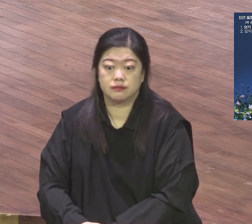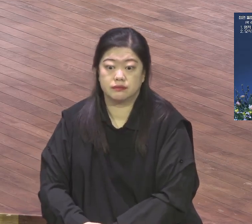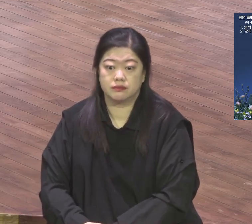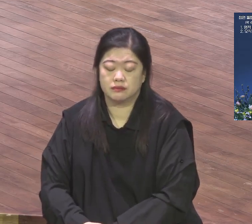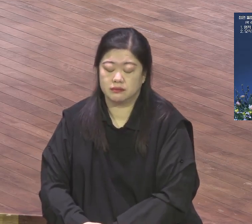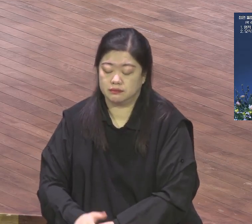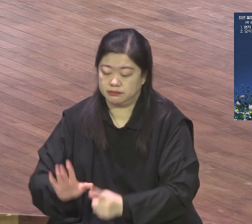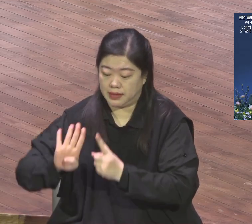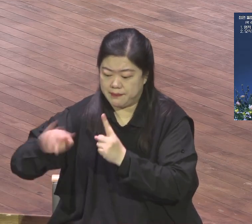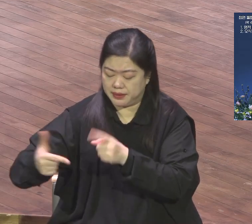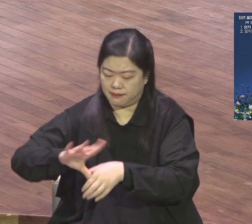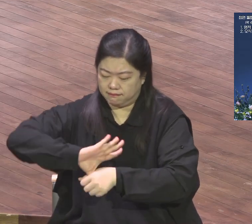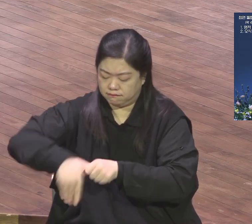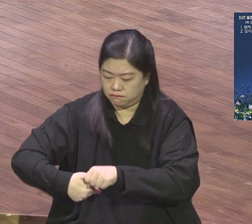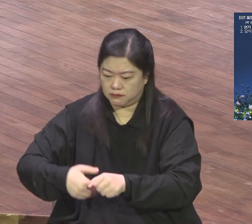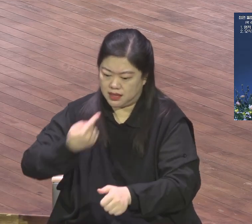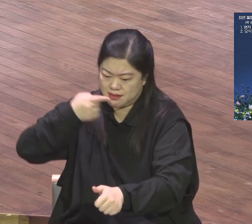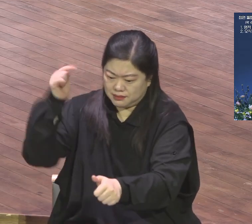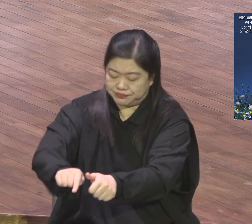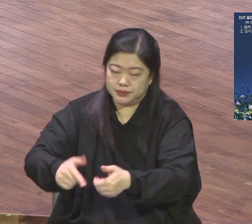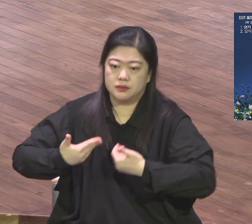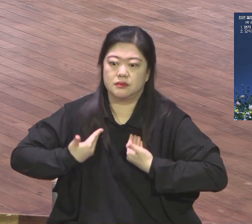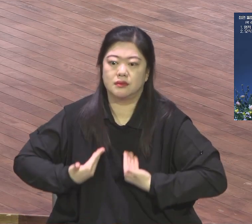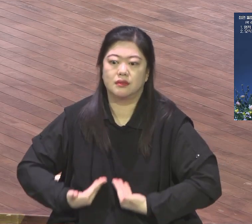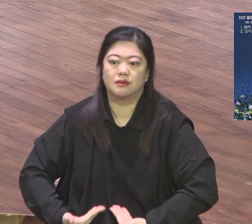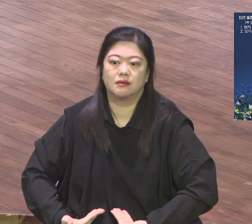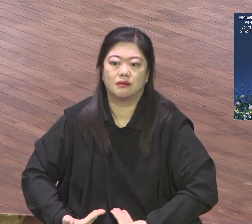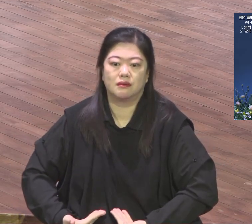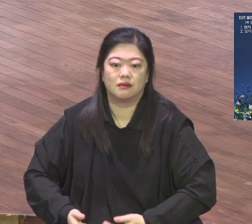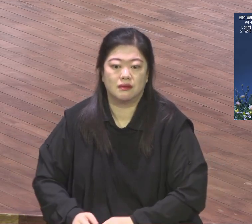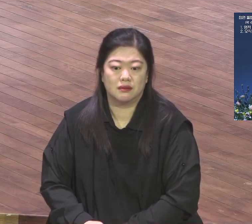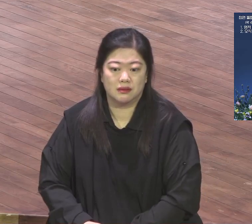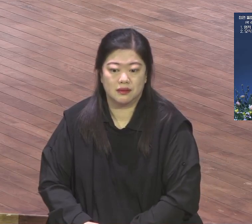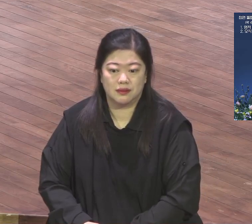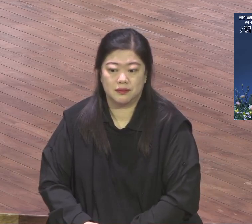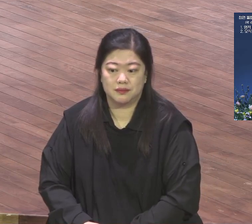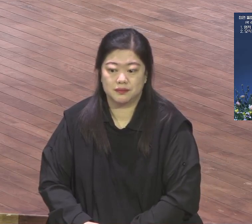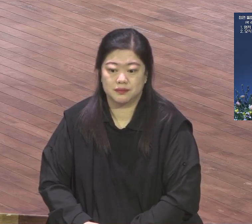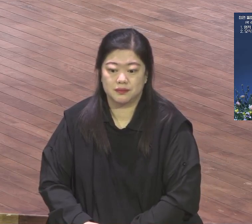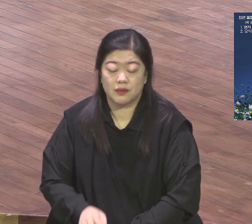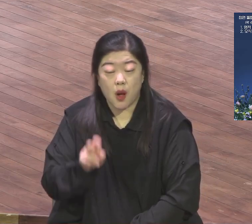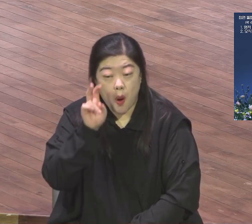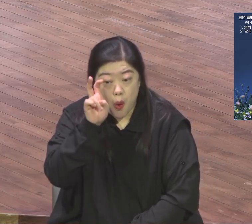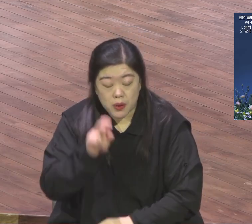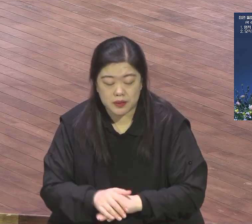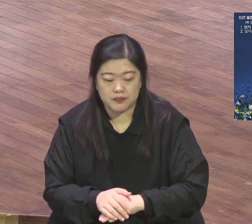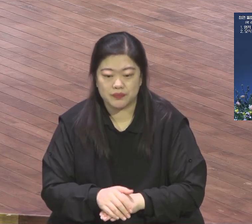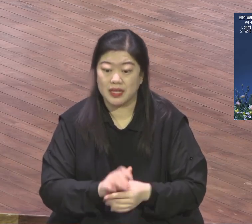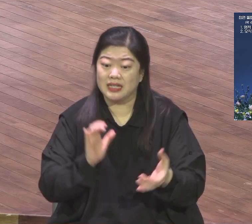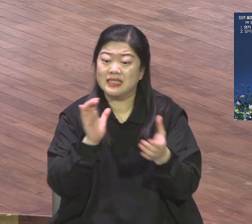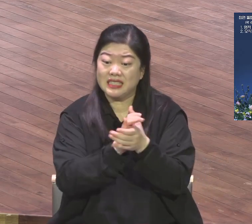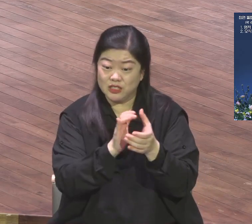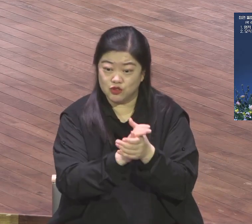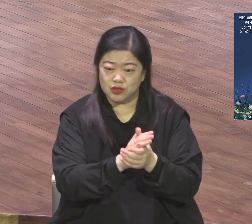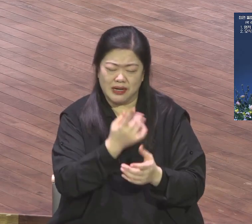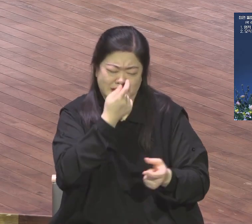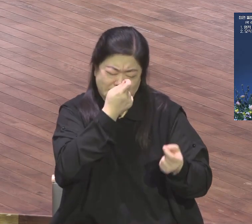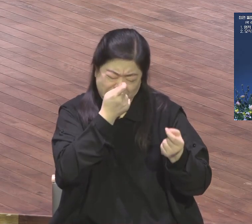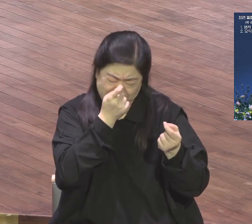여러분이 아무리 여러분의 가족이라도 아무리 친한 친구라도 불신앙하거든 물리치지 바랍니다. 사탄아